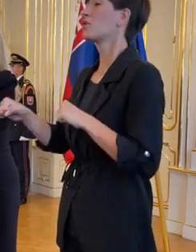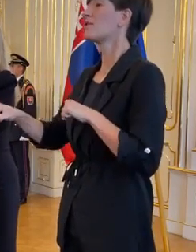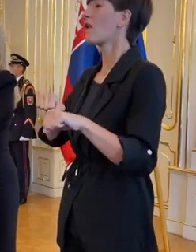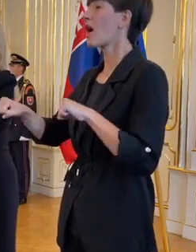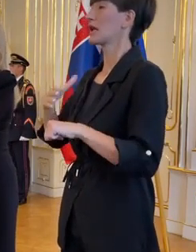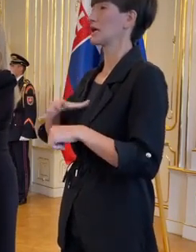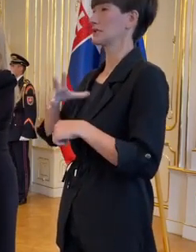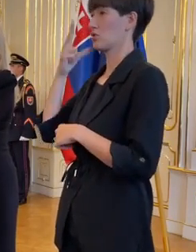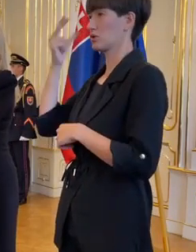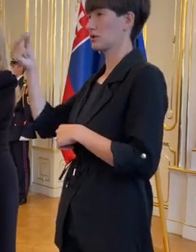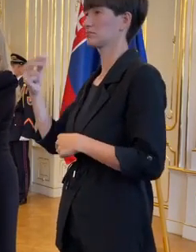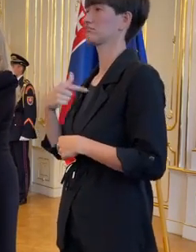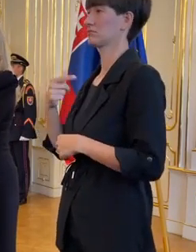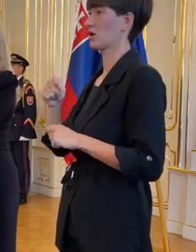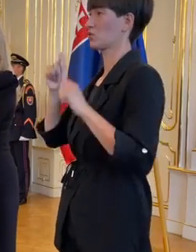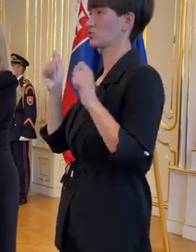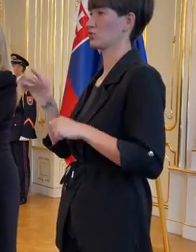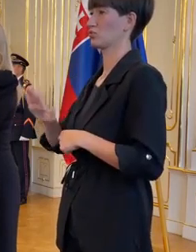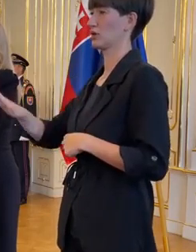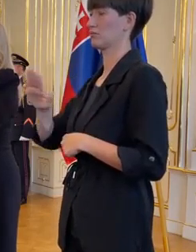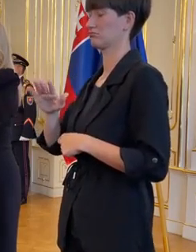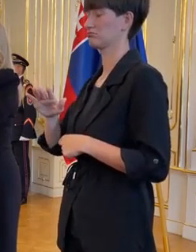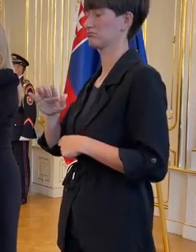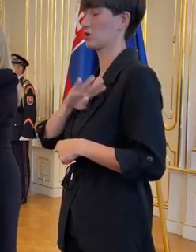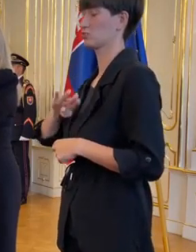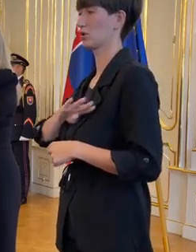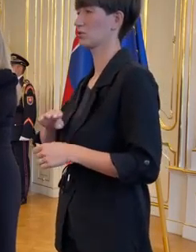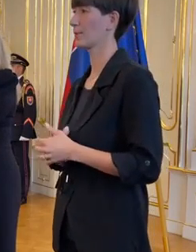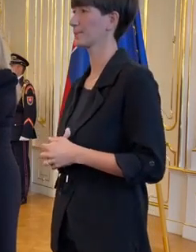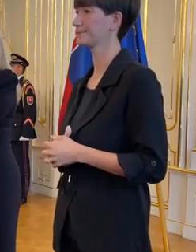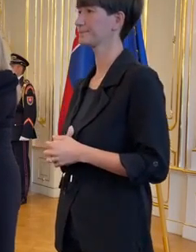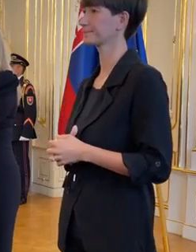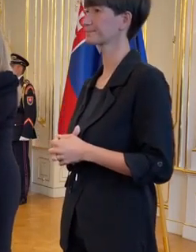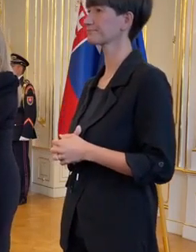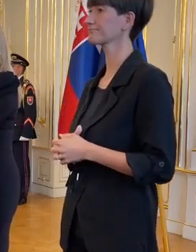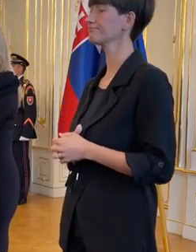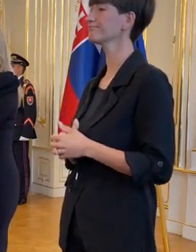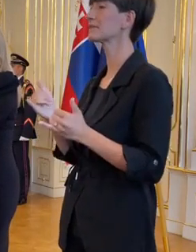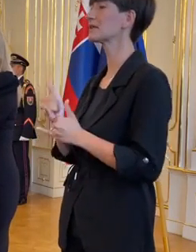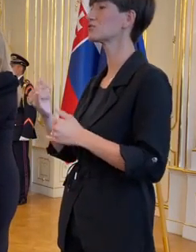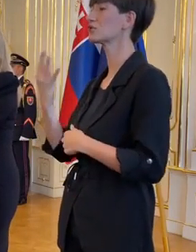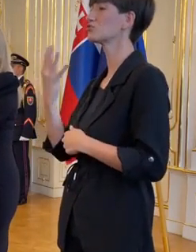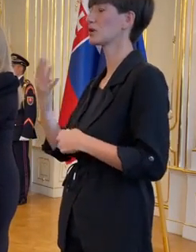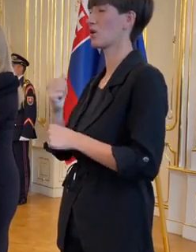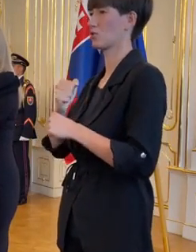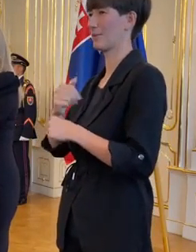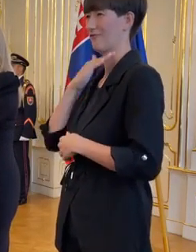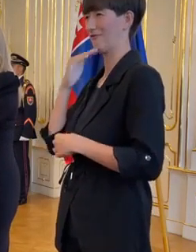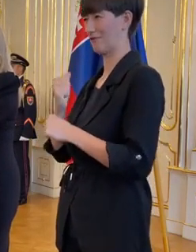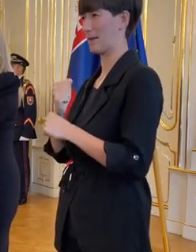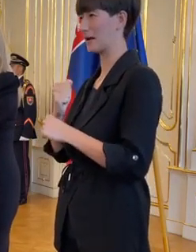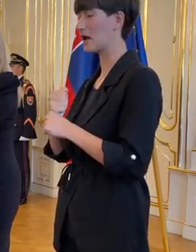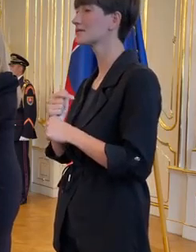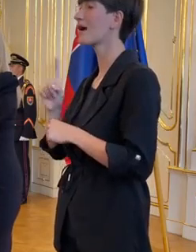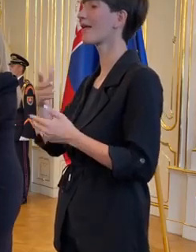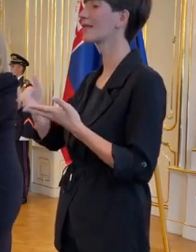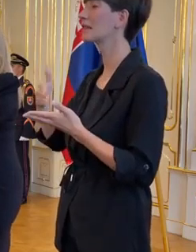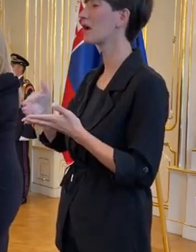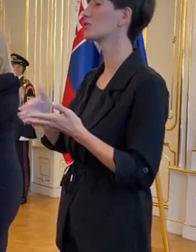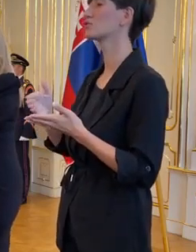vaše rozhodnutie rešpektujem. Zostáva za vami veľa urobenej práce, no na realizáciu